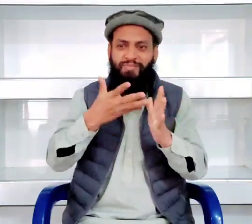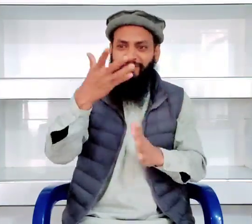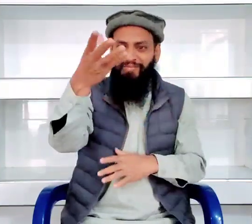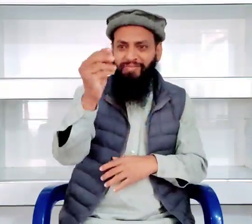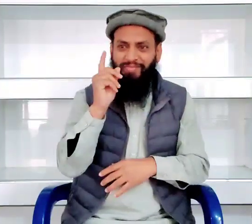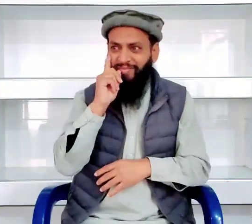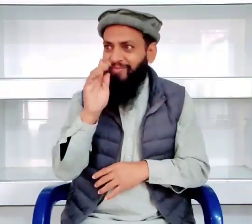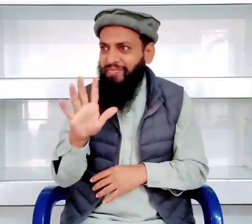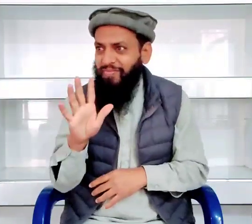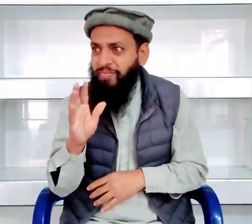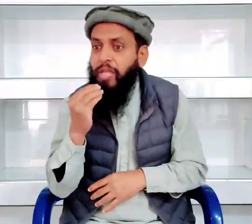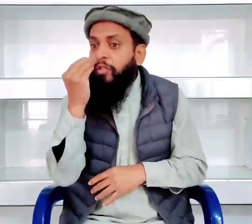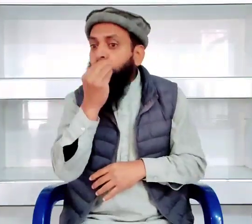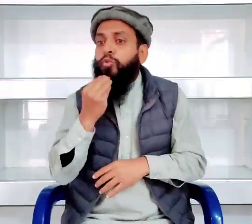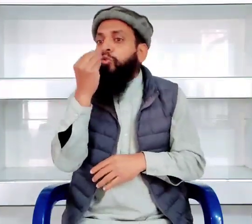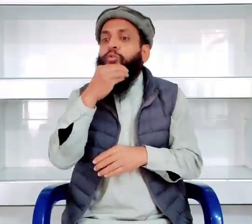سود کی حقیقت